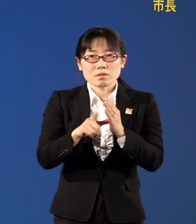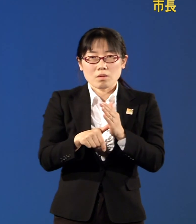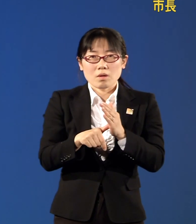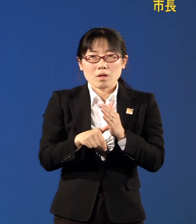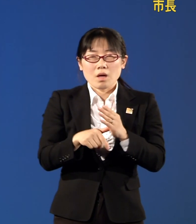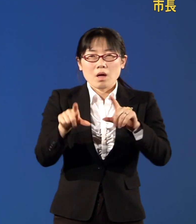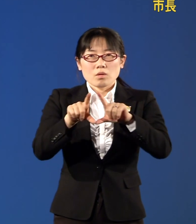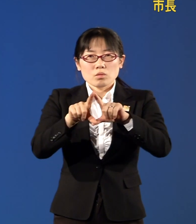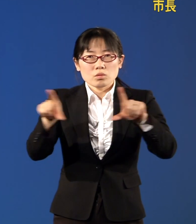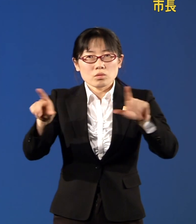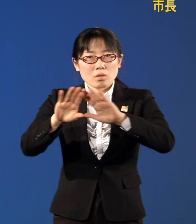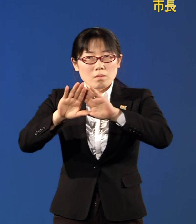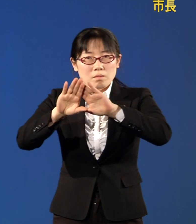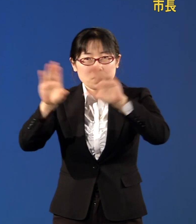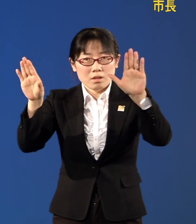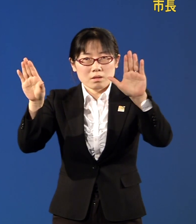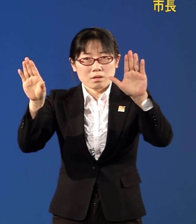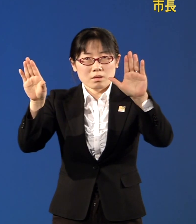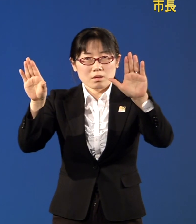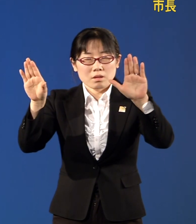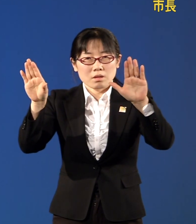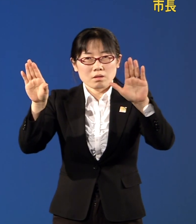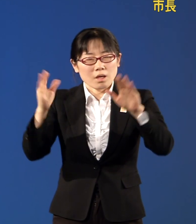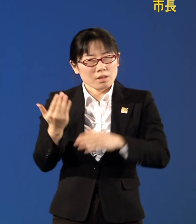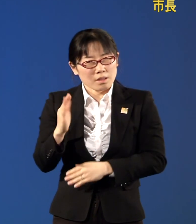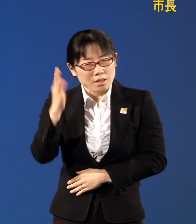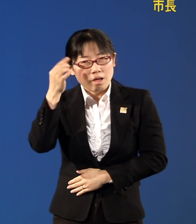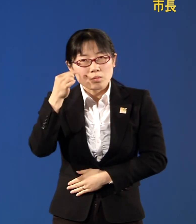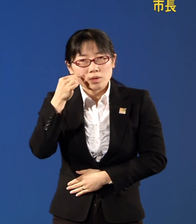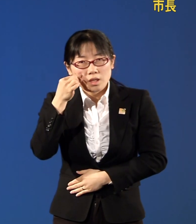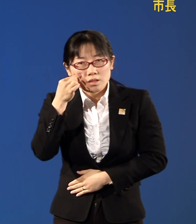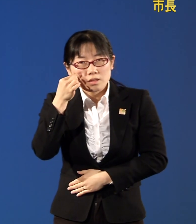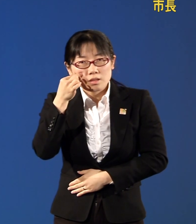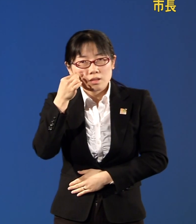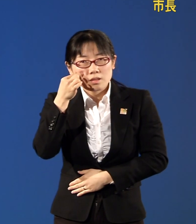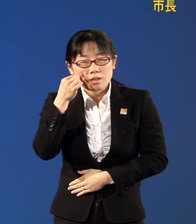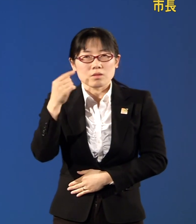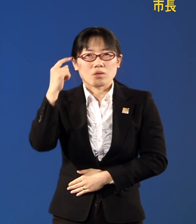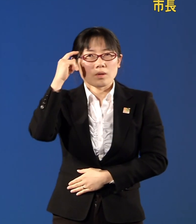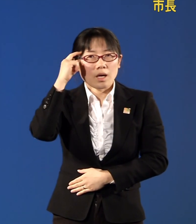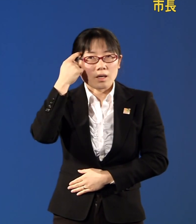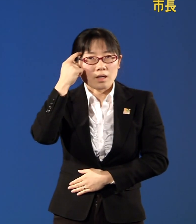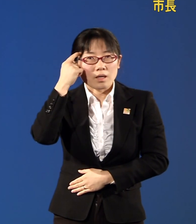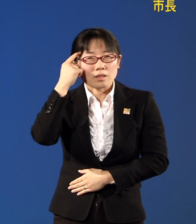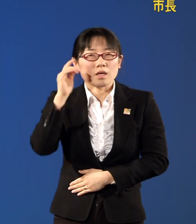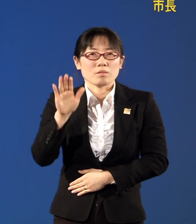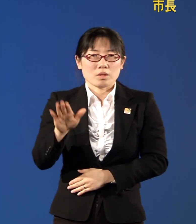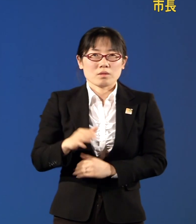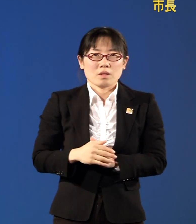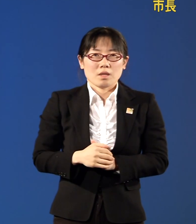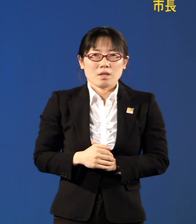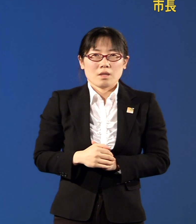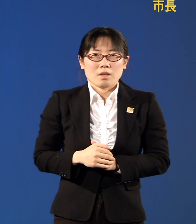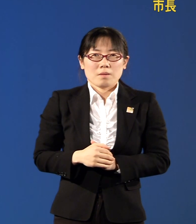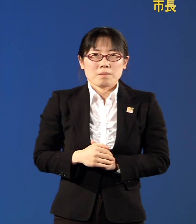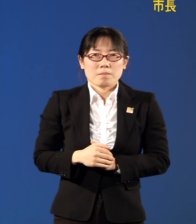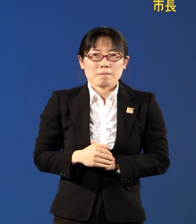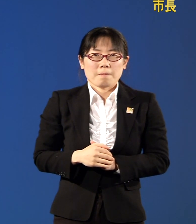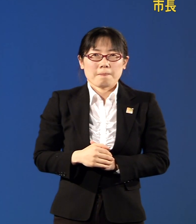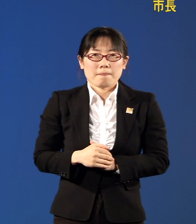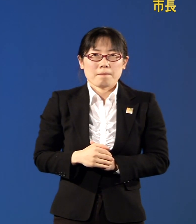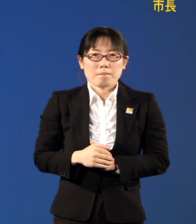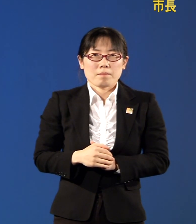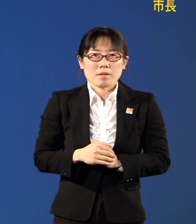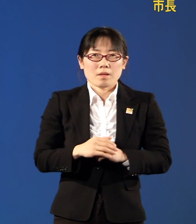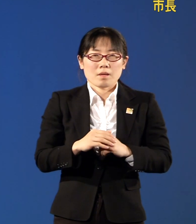常開催ということはなかなか難しくなるのではないかということを考えております。それで、実行委